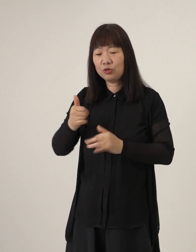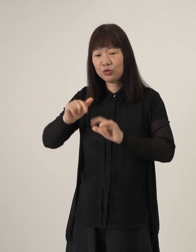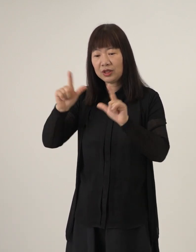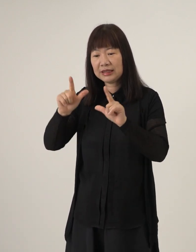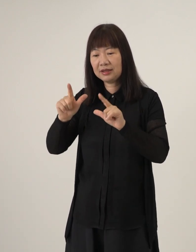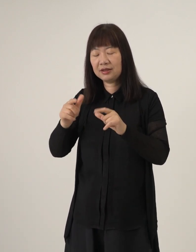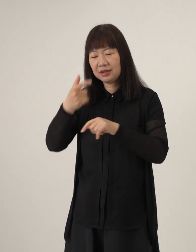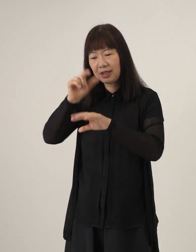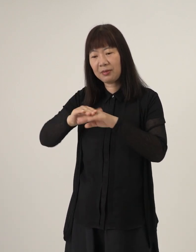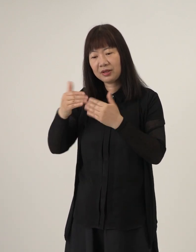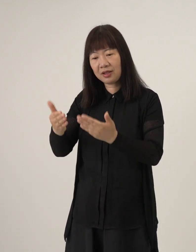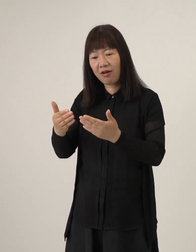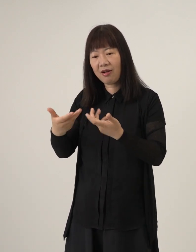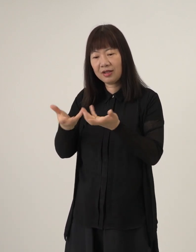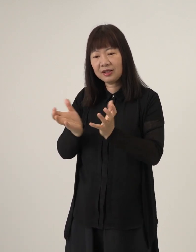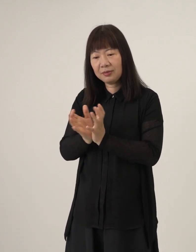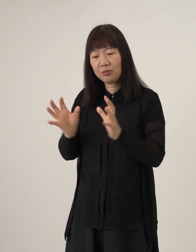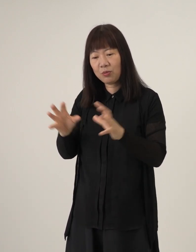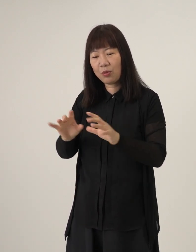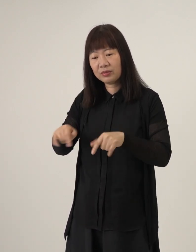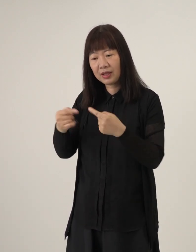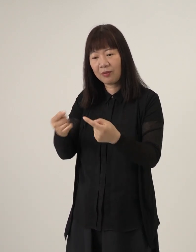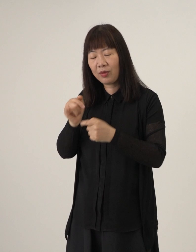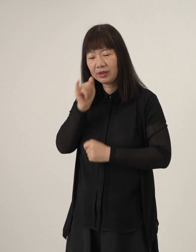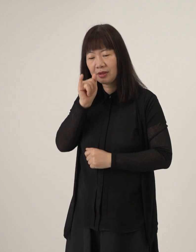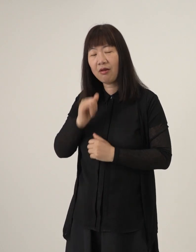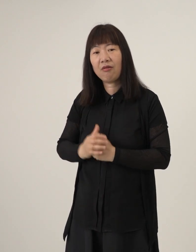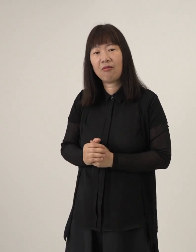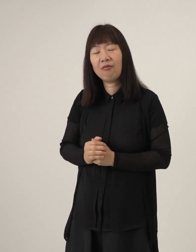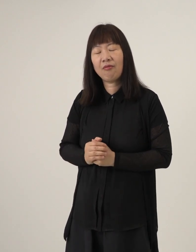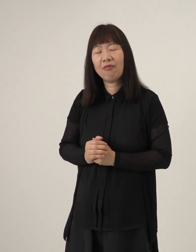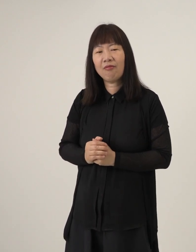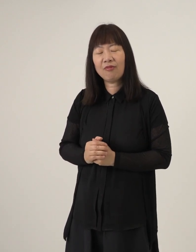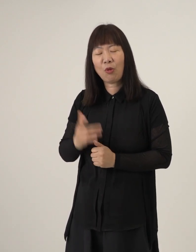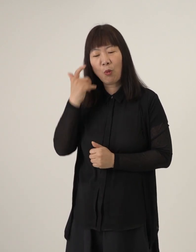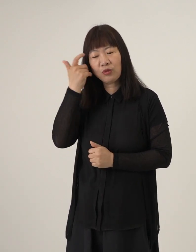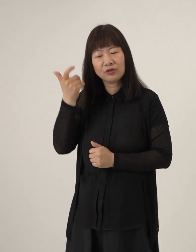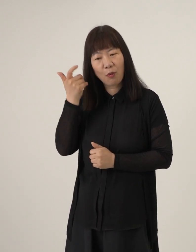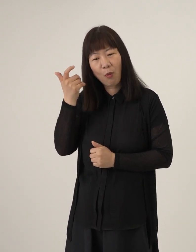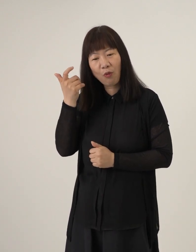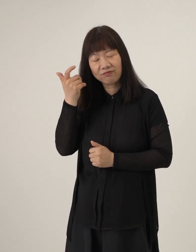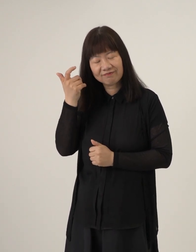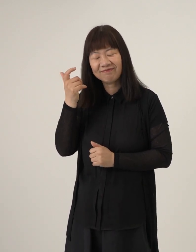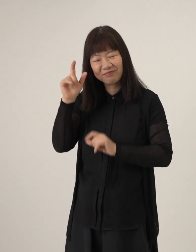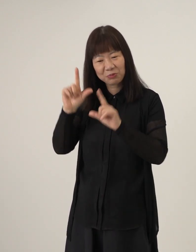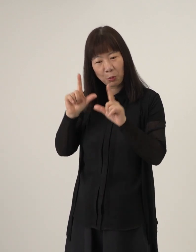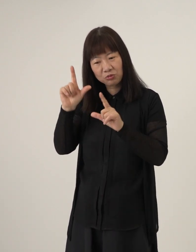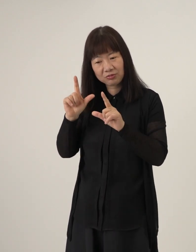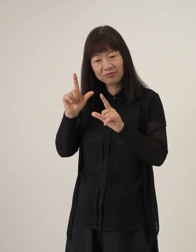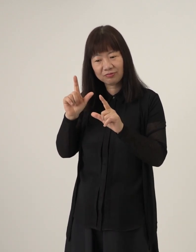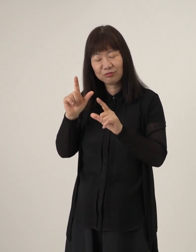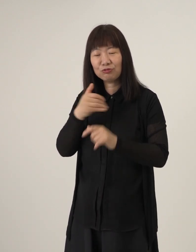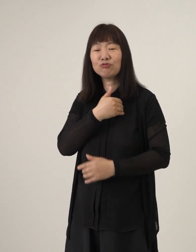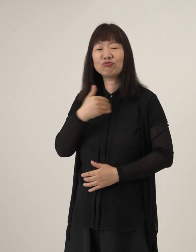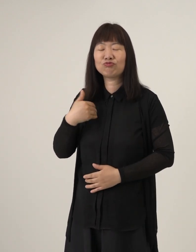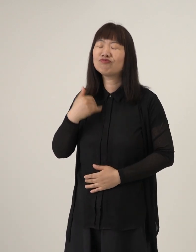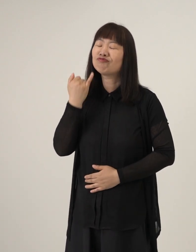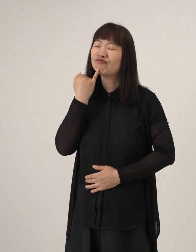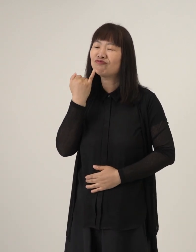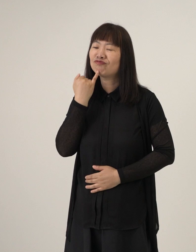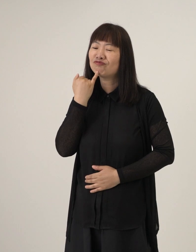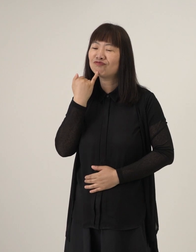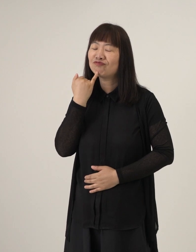참석하고 집 모임 참석하고 나름 영적인 원리 속에서 살아가는 것 같아요.